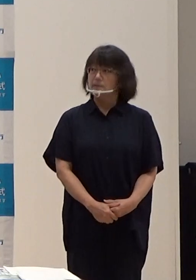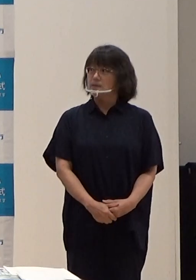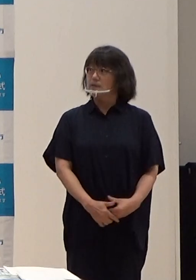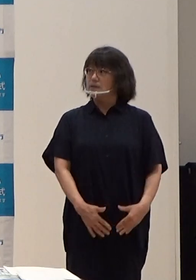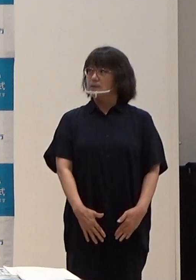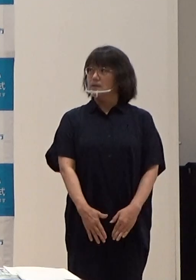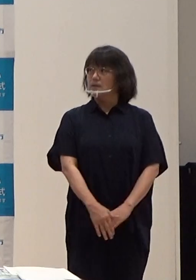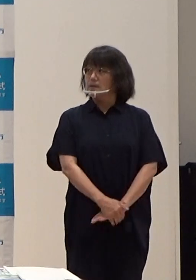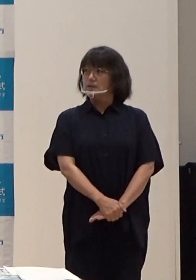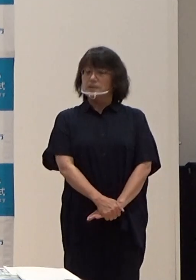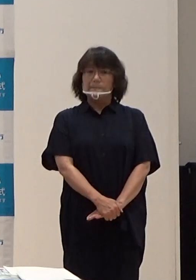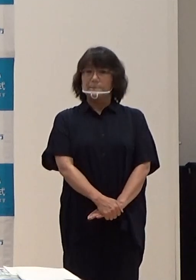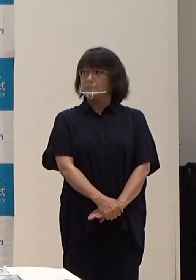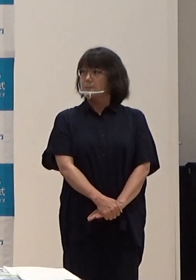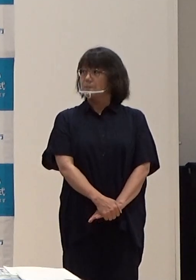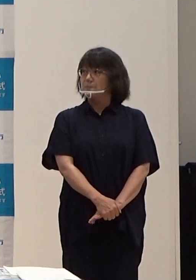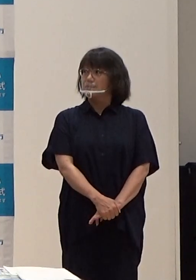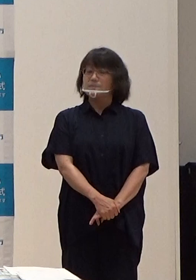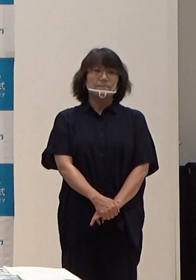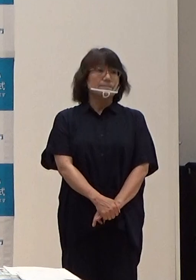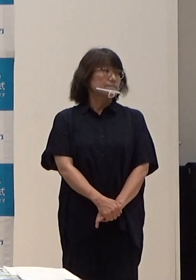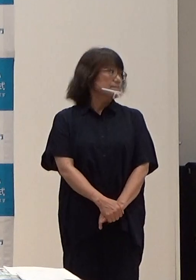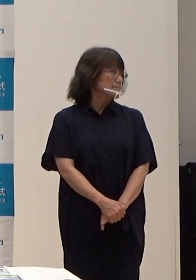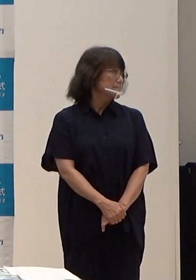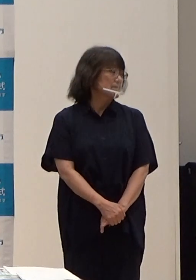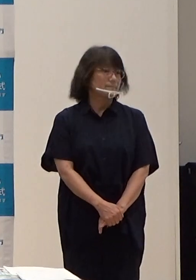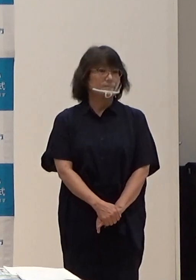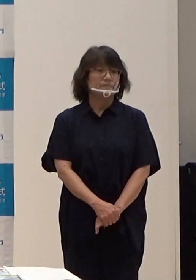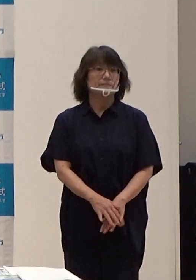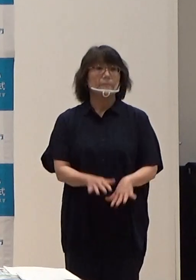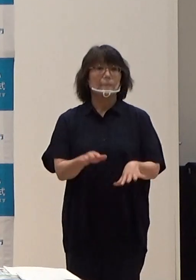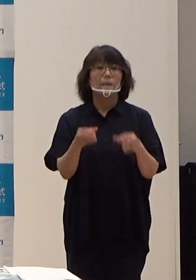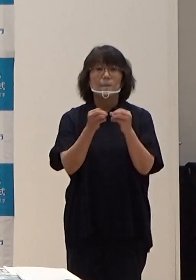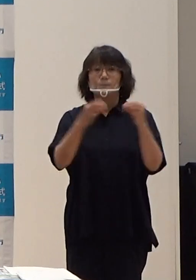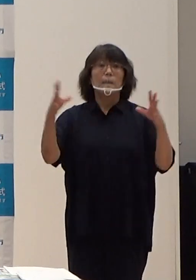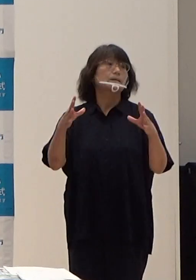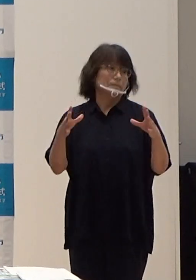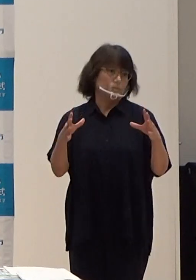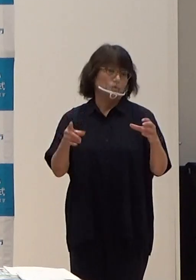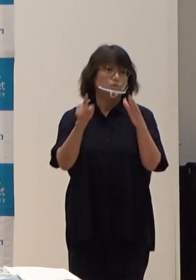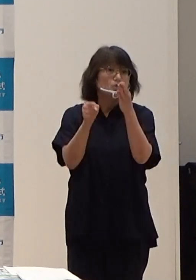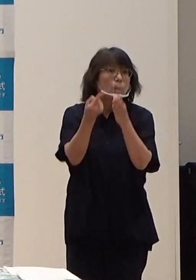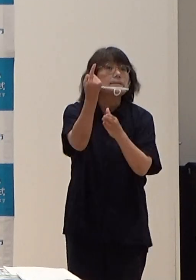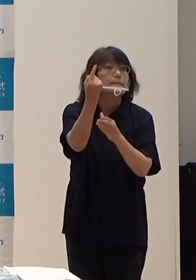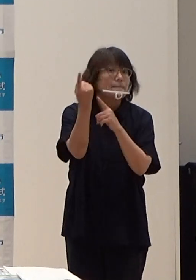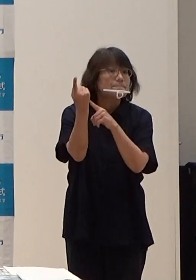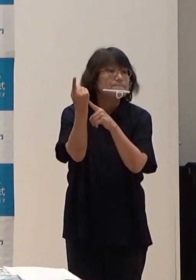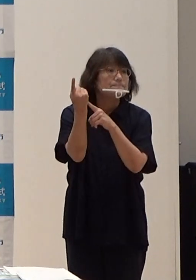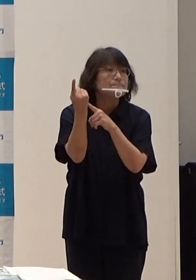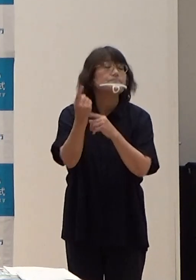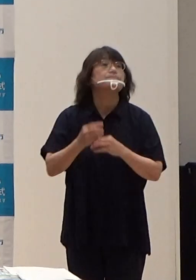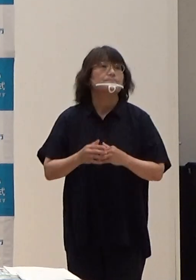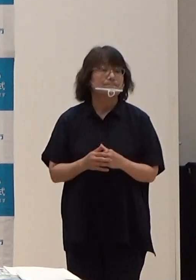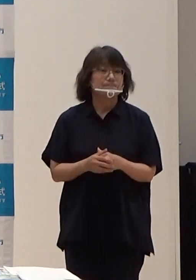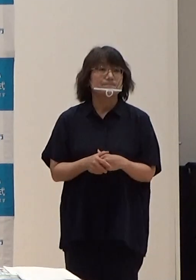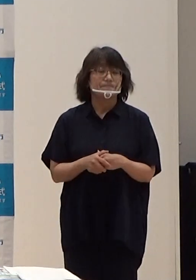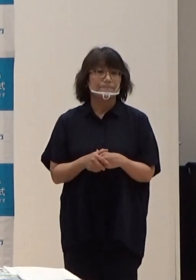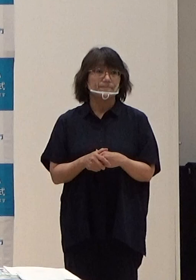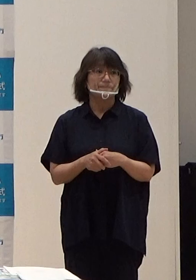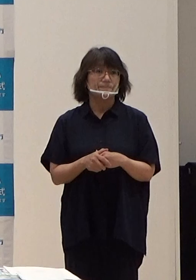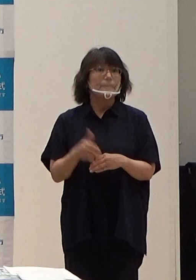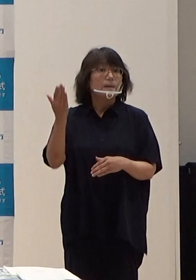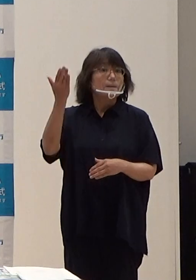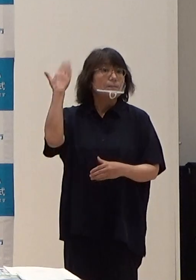か。すいません、ただいまの爆発の関係ですけども、最新ということでございますが、前